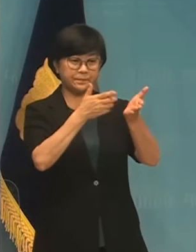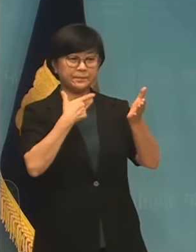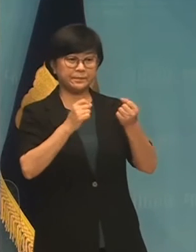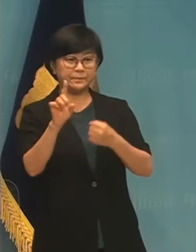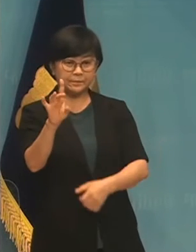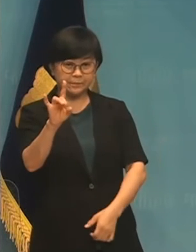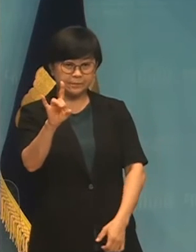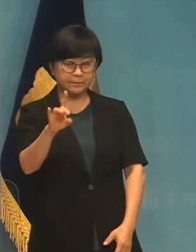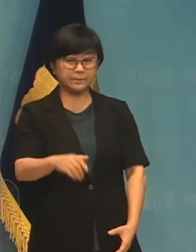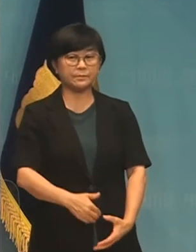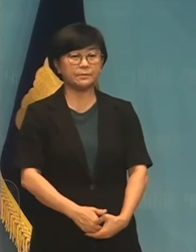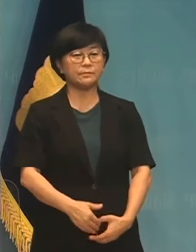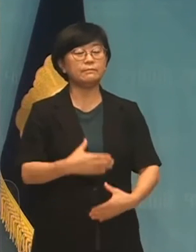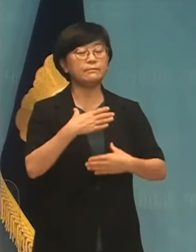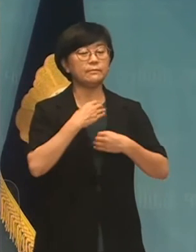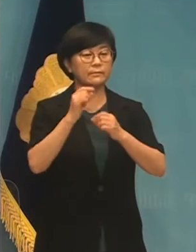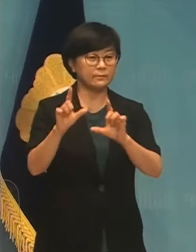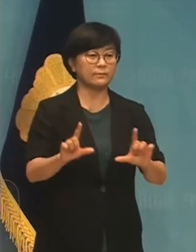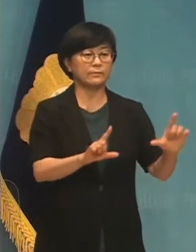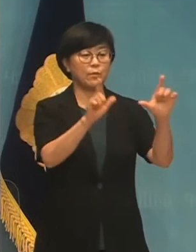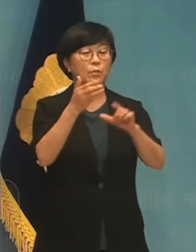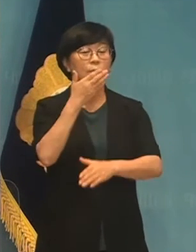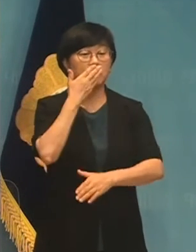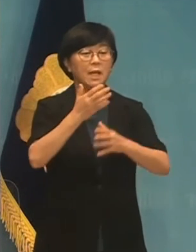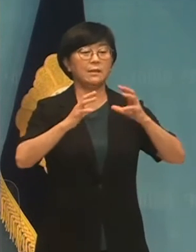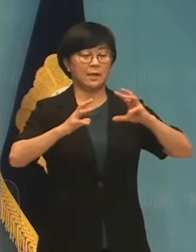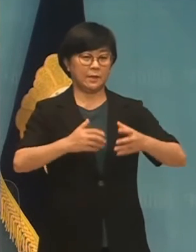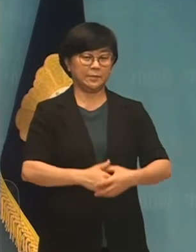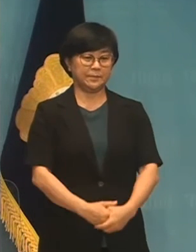단 하나입니다. 안심하고 살 수 있는 나라입니다.